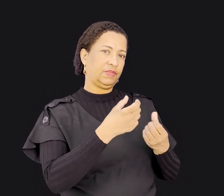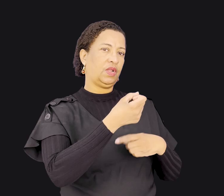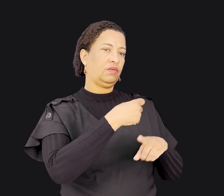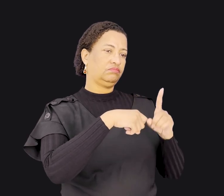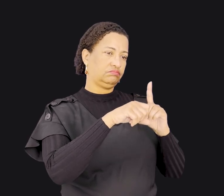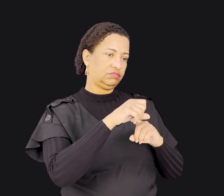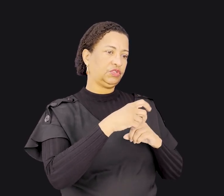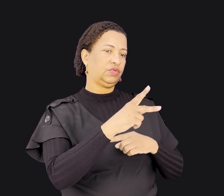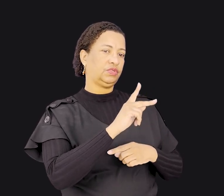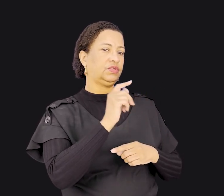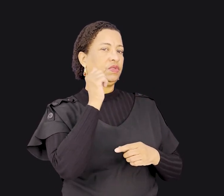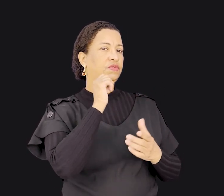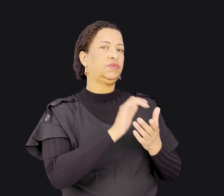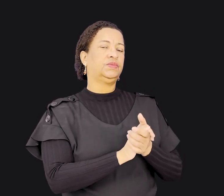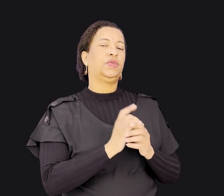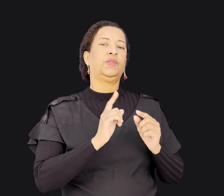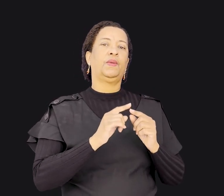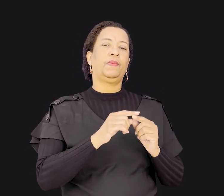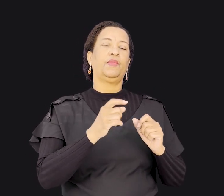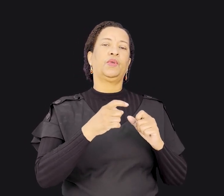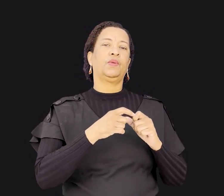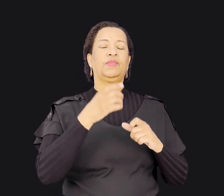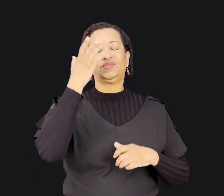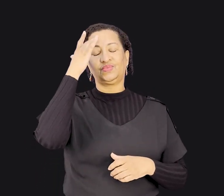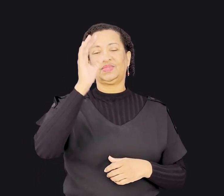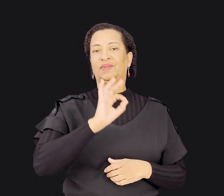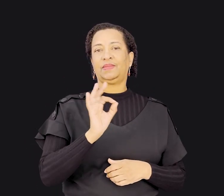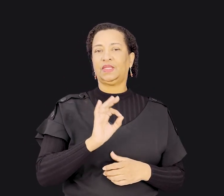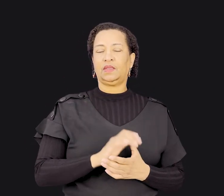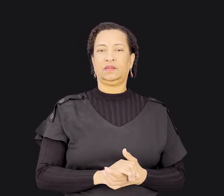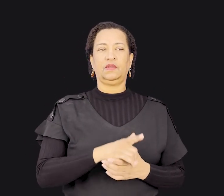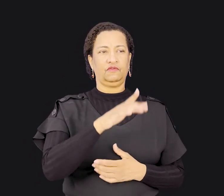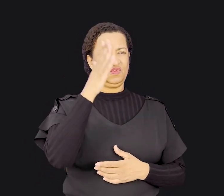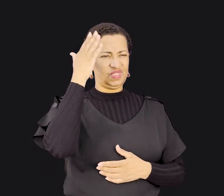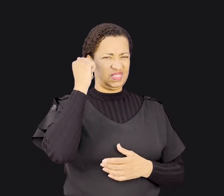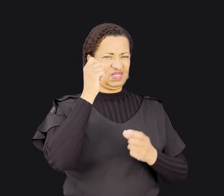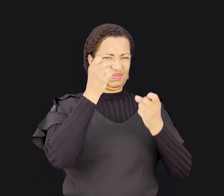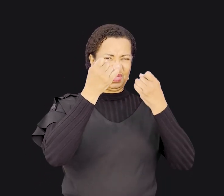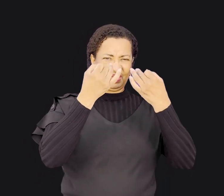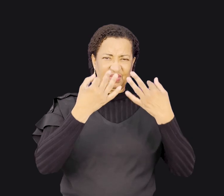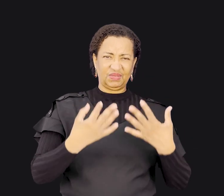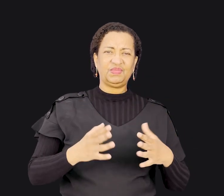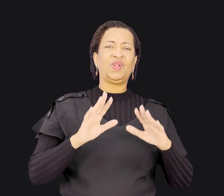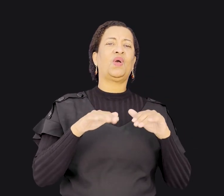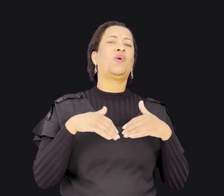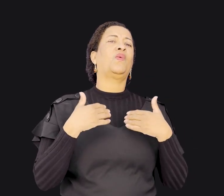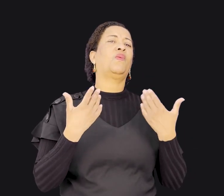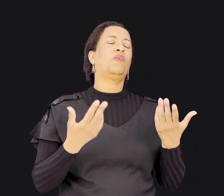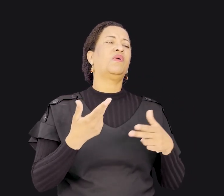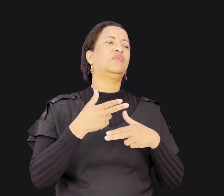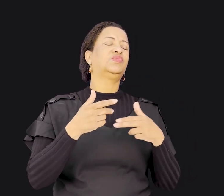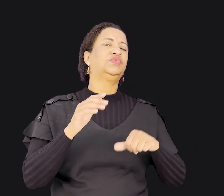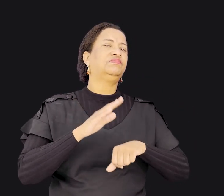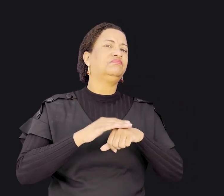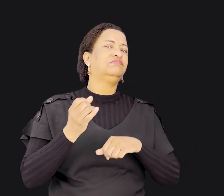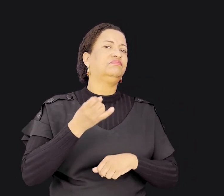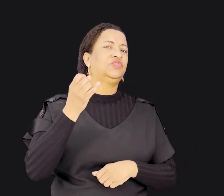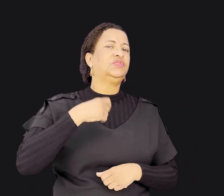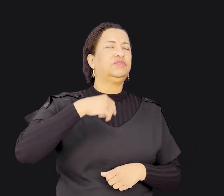de sua esposa porque os médicos não sabem nada sobre ela. Você saberia descrever quais são as peculiaridades de sua mulher? Toda